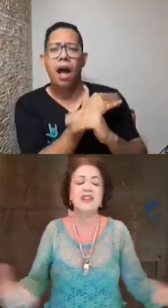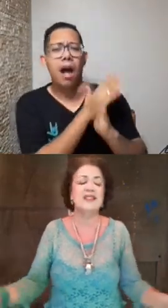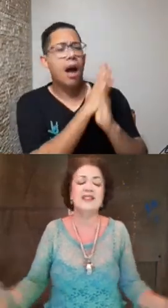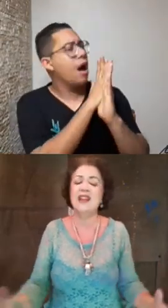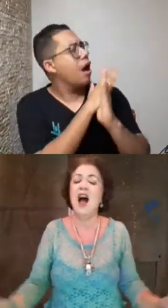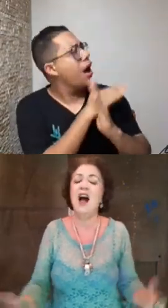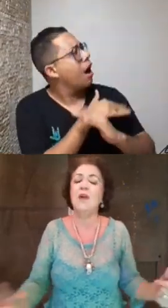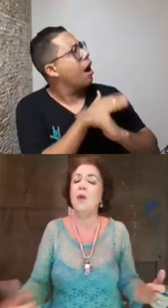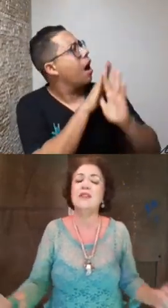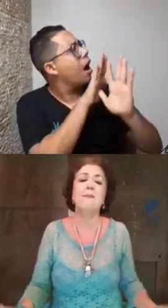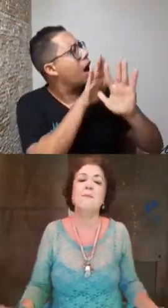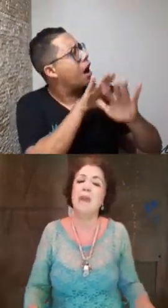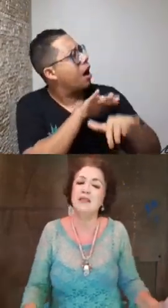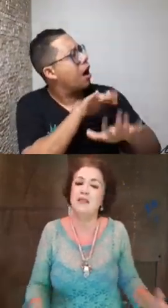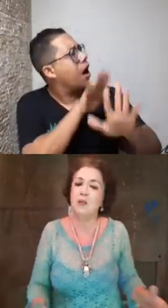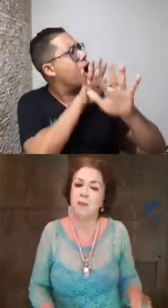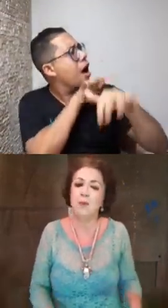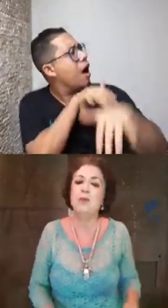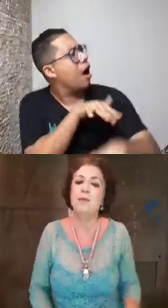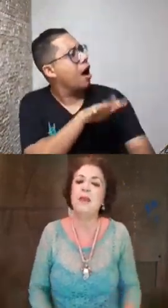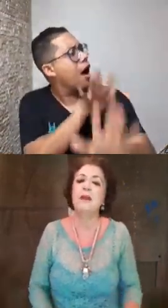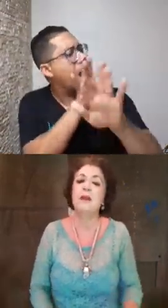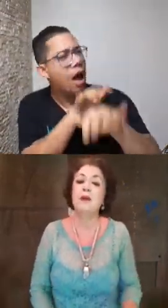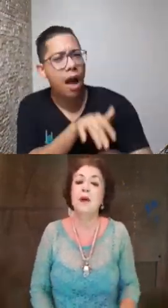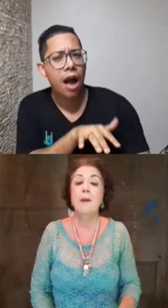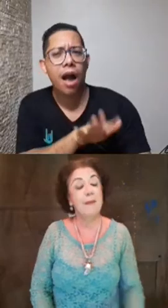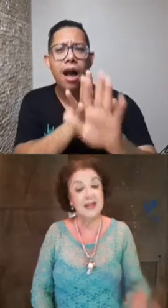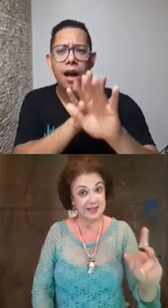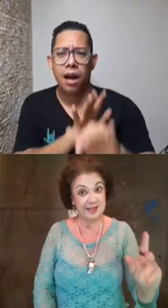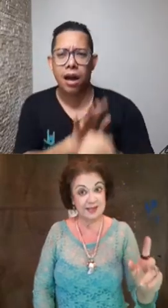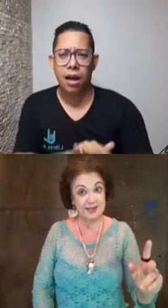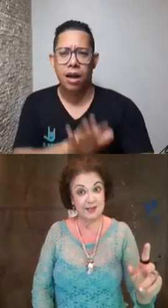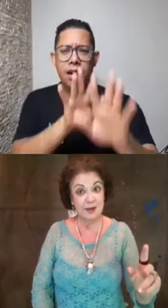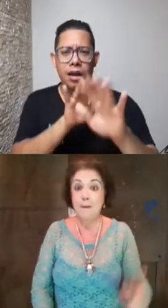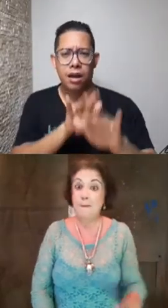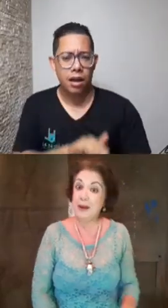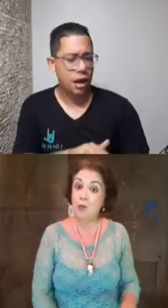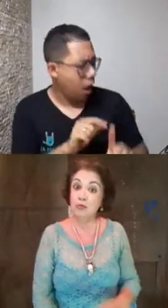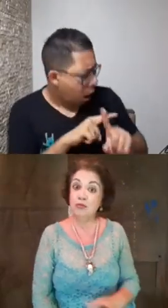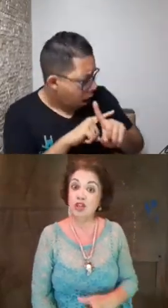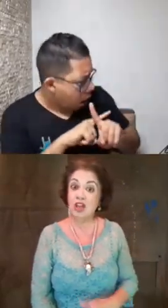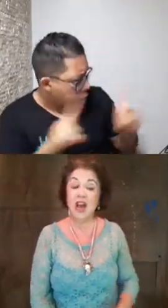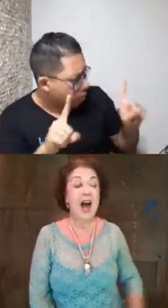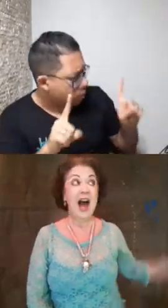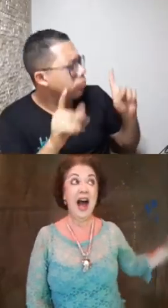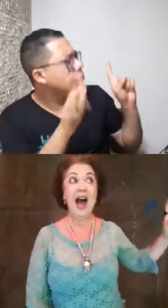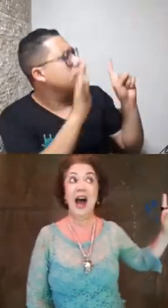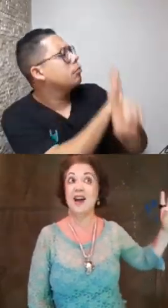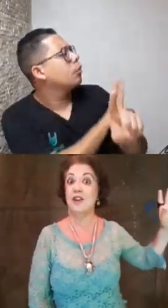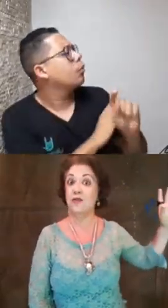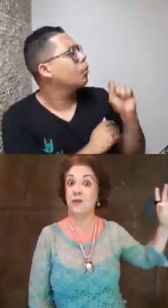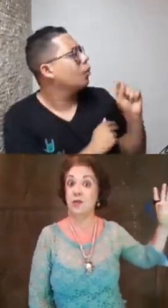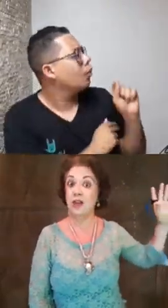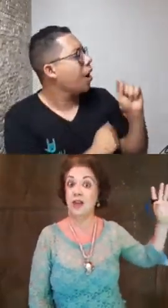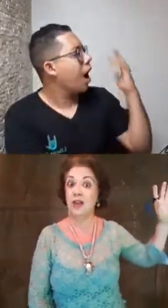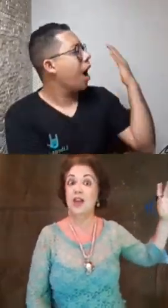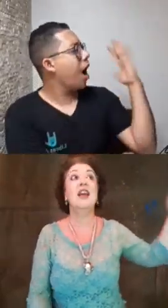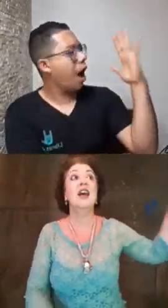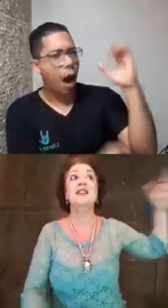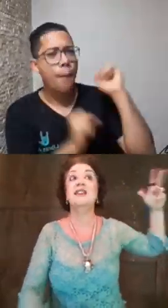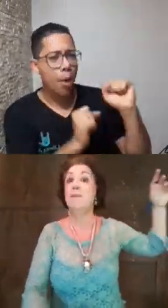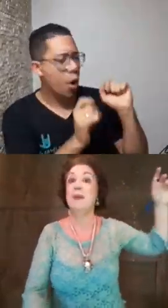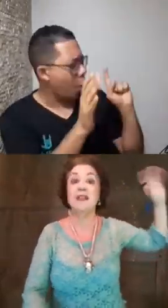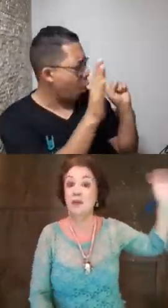todas as águas que passam por mim. Mas pergunte à árvore